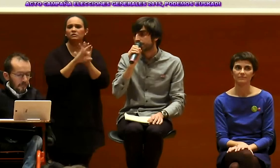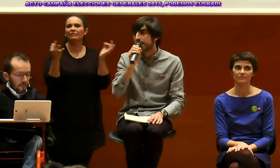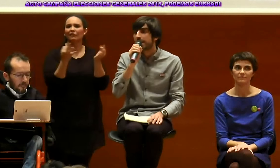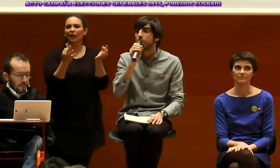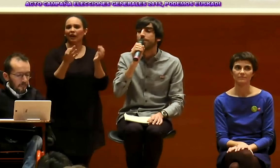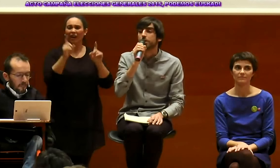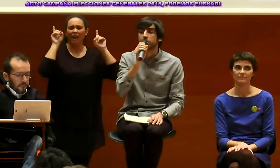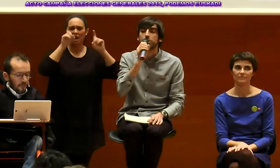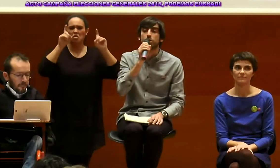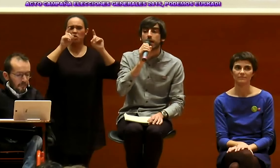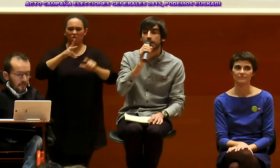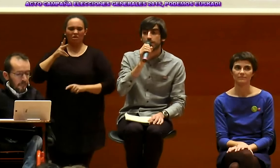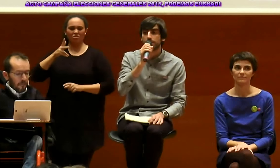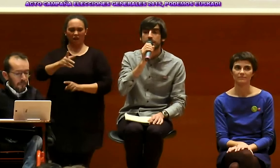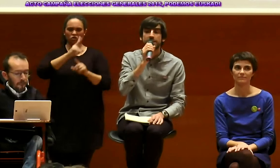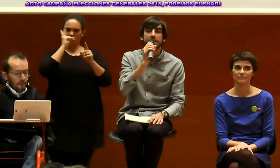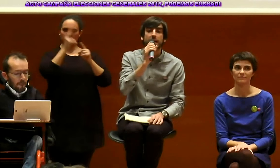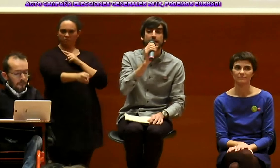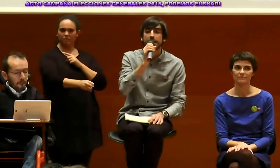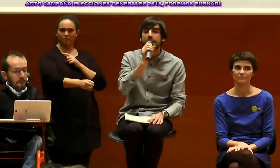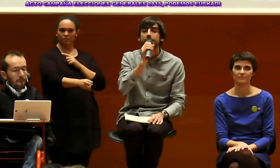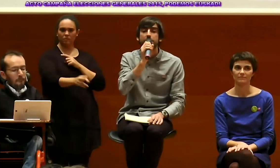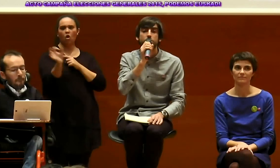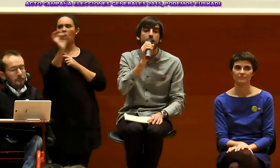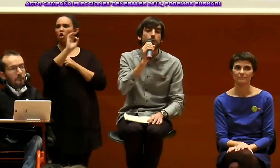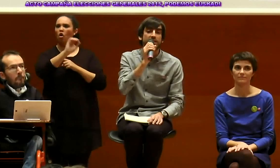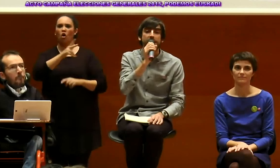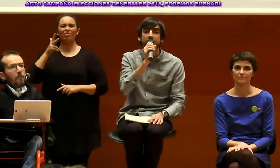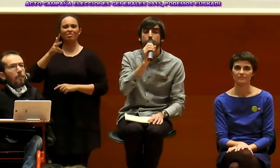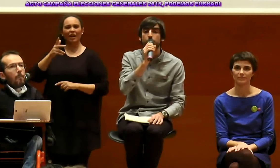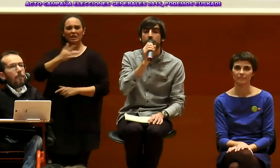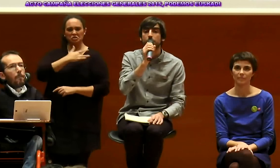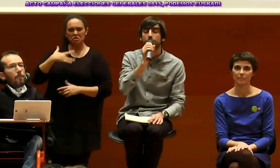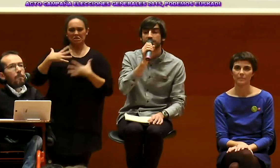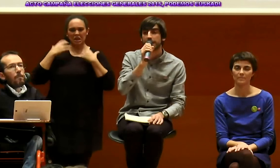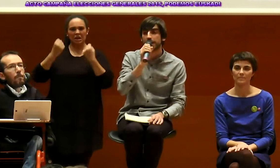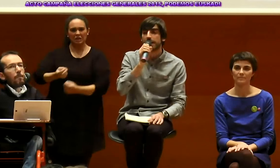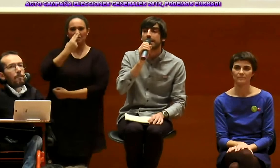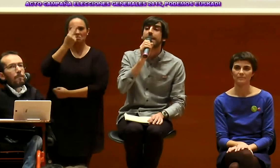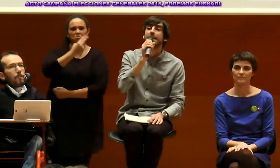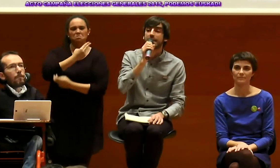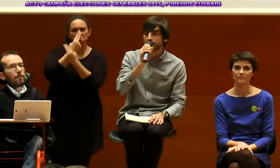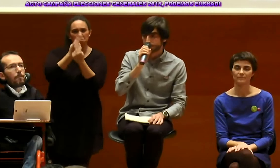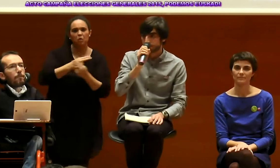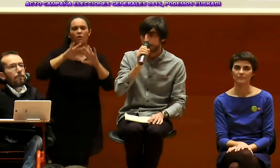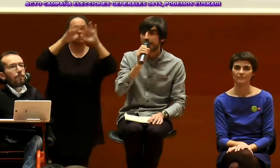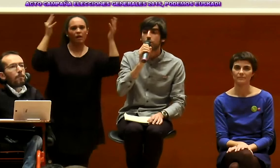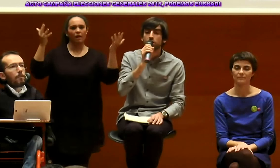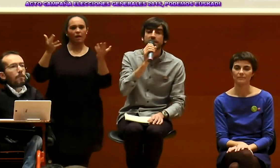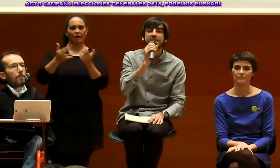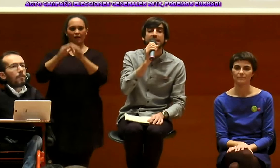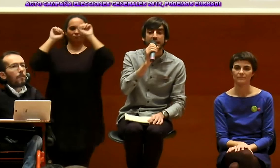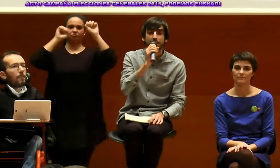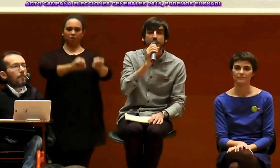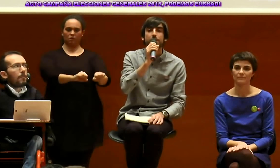educación. Que lo anticonstitucional es negar el derecho a una sanidad pública universal. Que quien